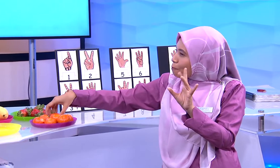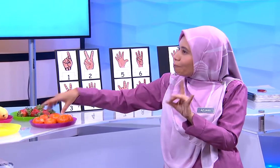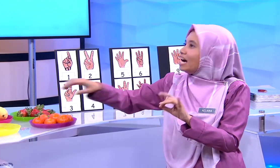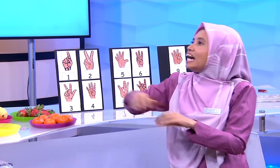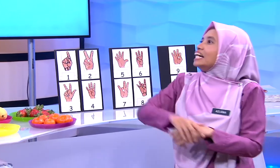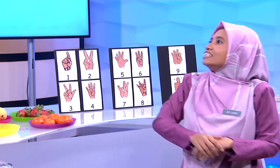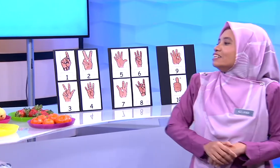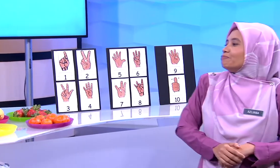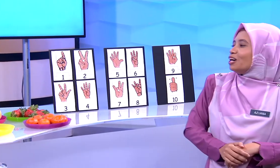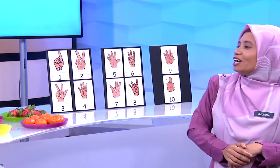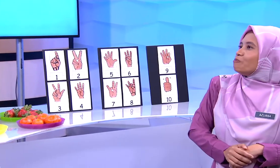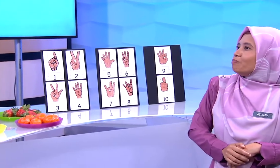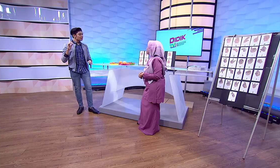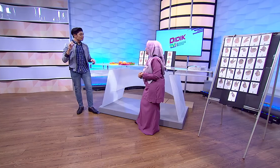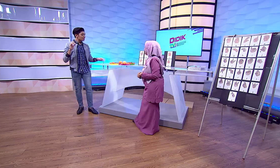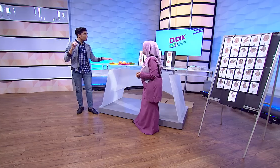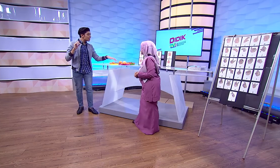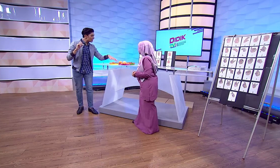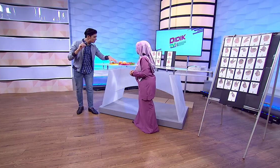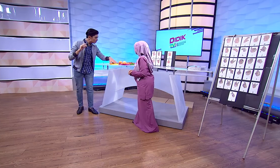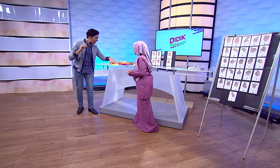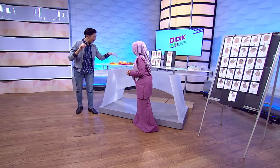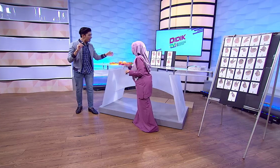12345678 warna paint Oke